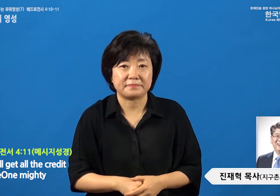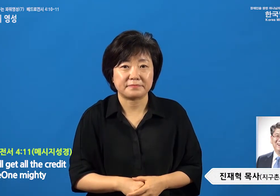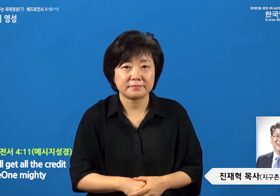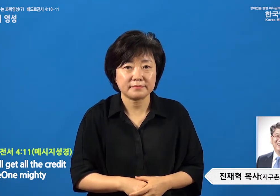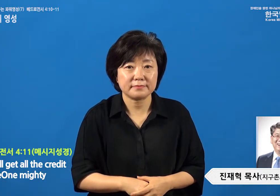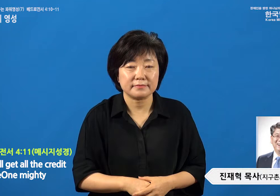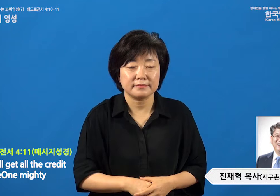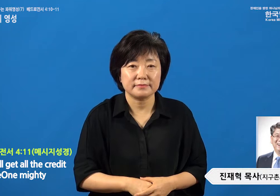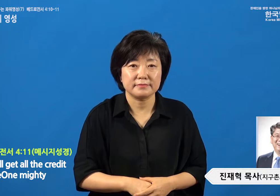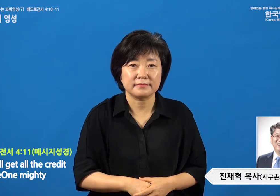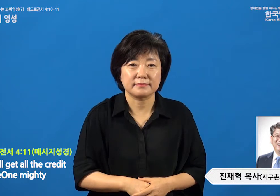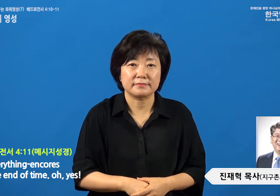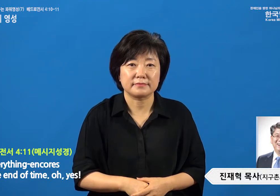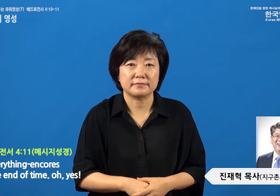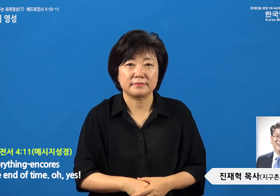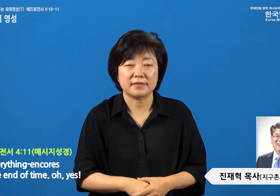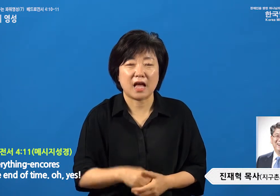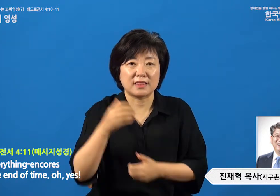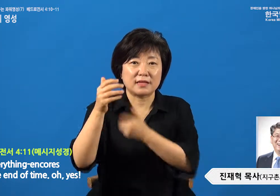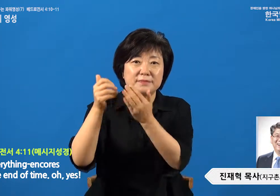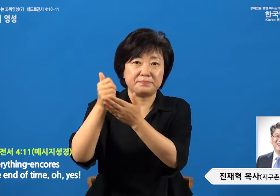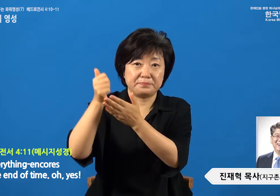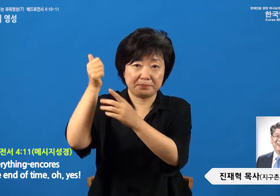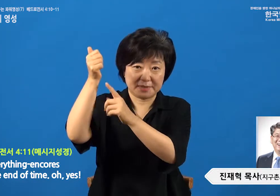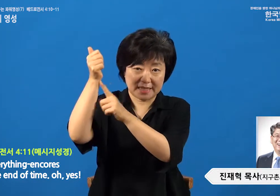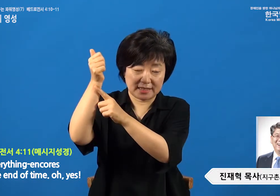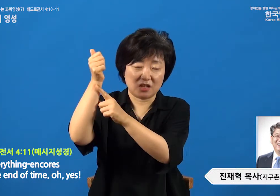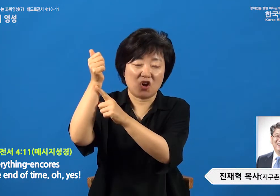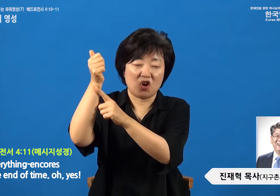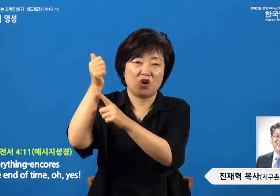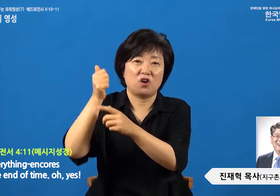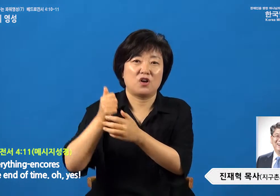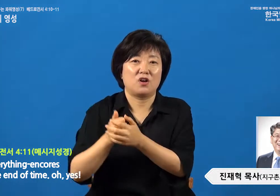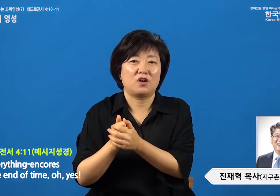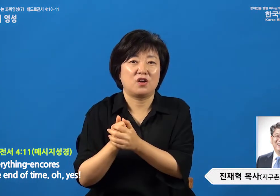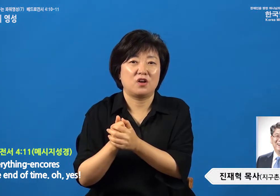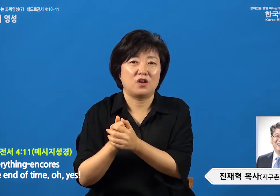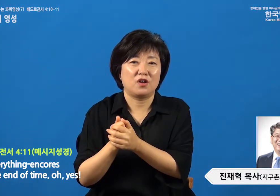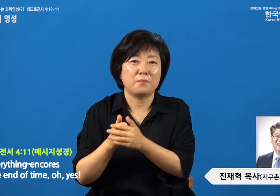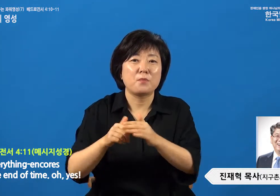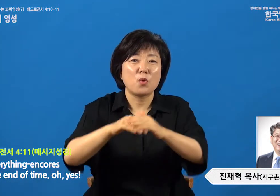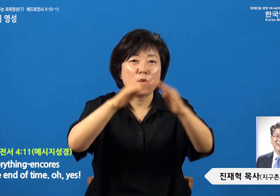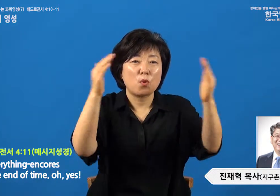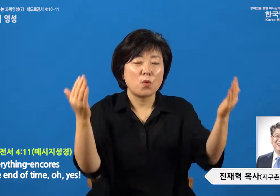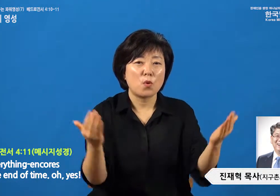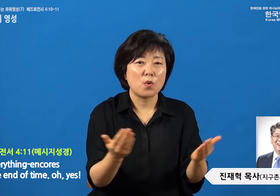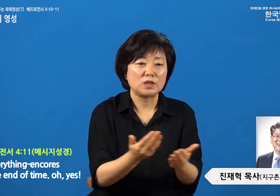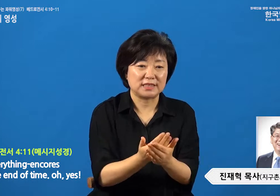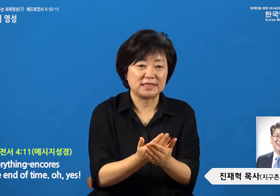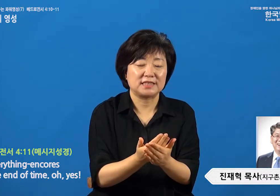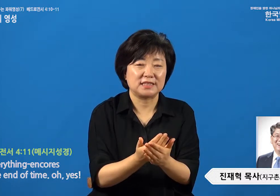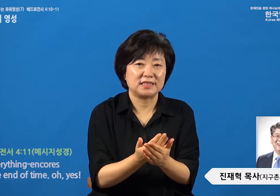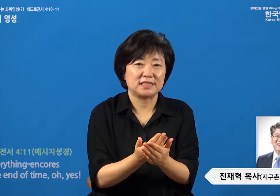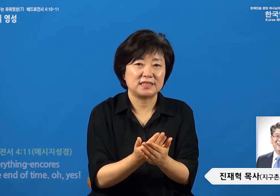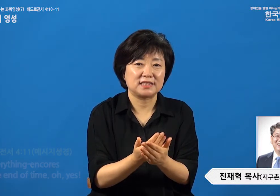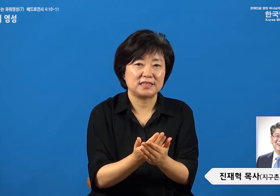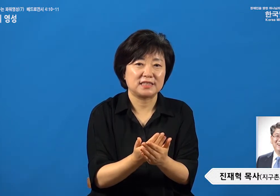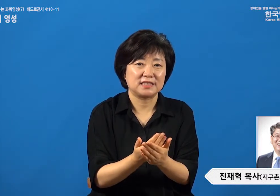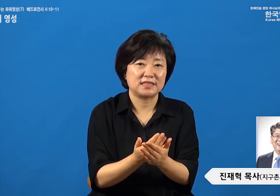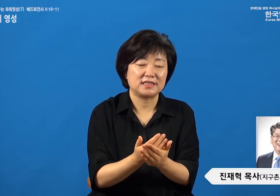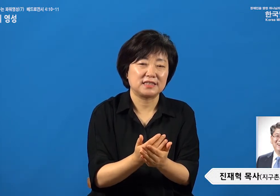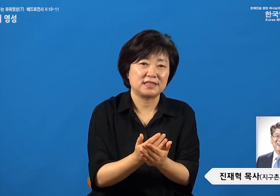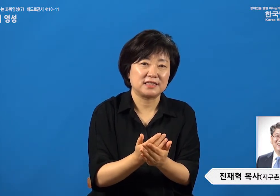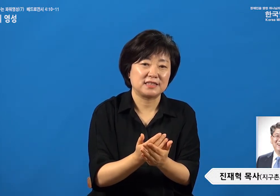one mighty in everything. 하나님께서 get all the credit, 모든 크레딧을